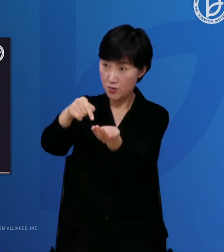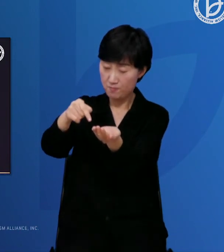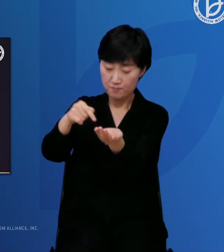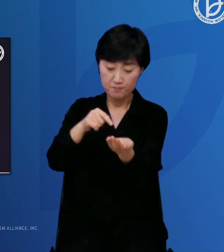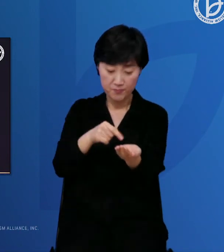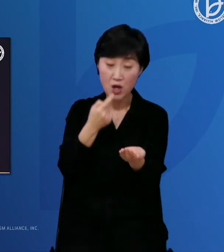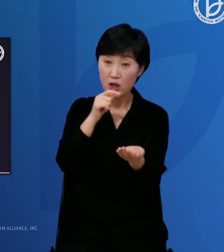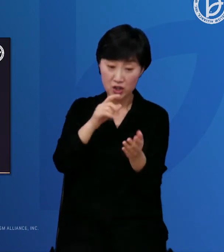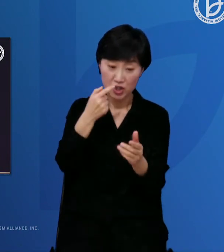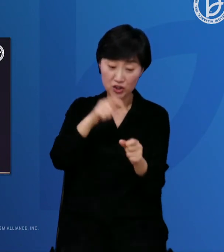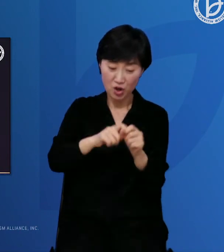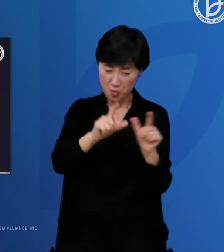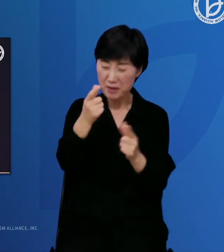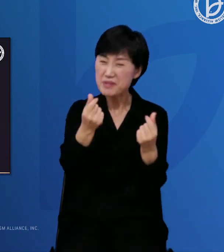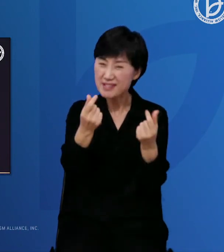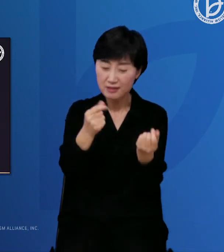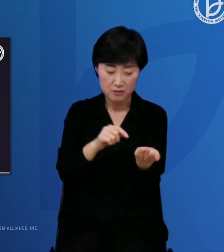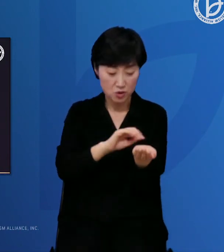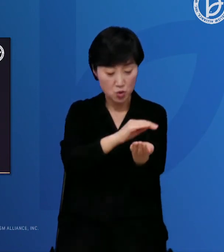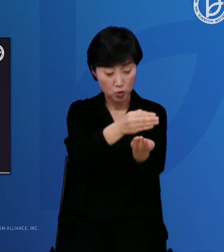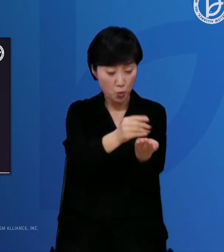돌을 다 가져와서요.